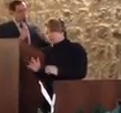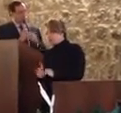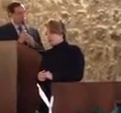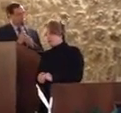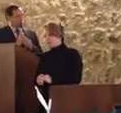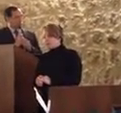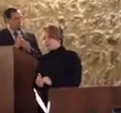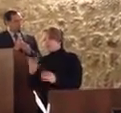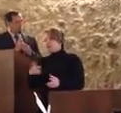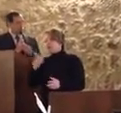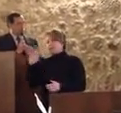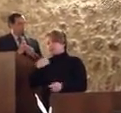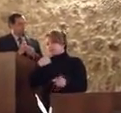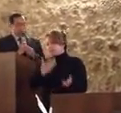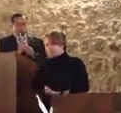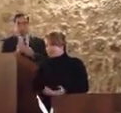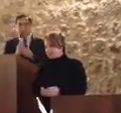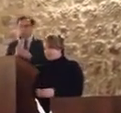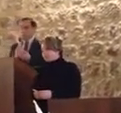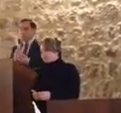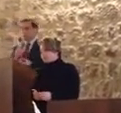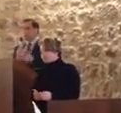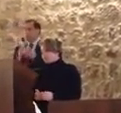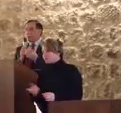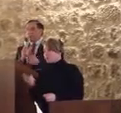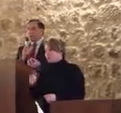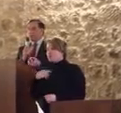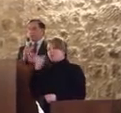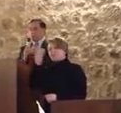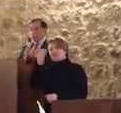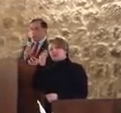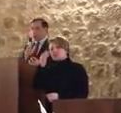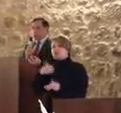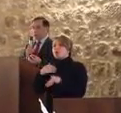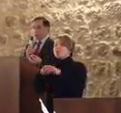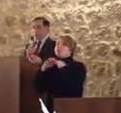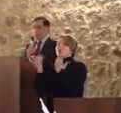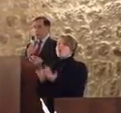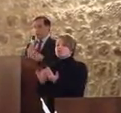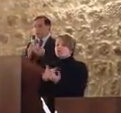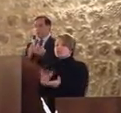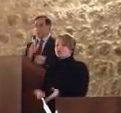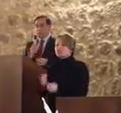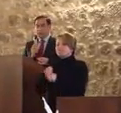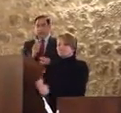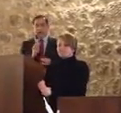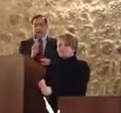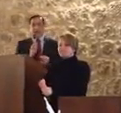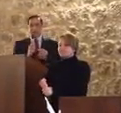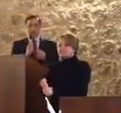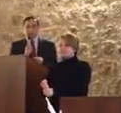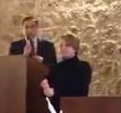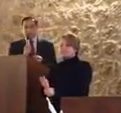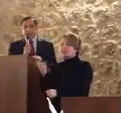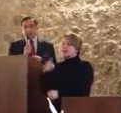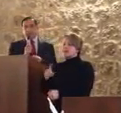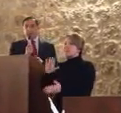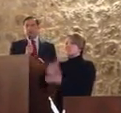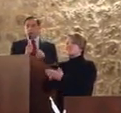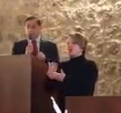stato enunciato da chi mi ha preceduto, ma perché penso di rappresentare un mondo che si ispira a dei